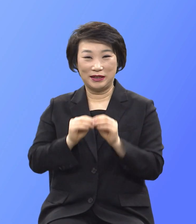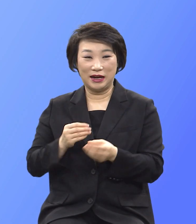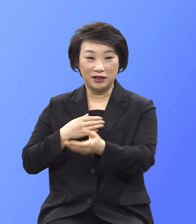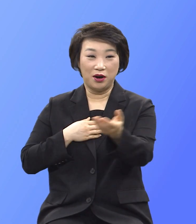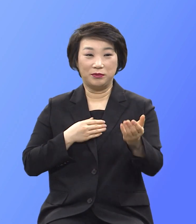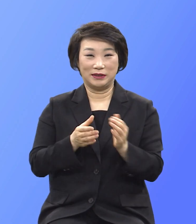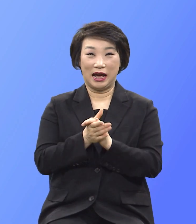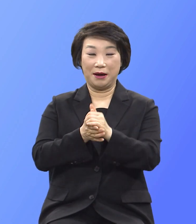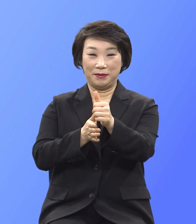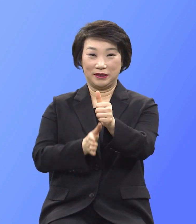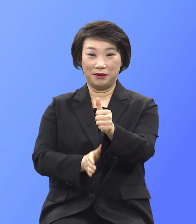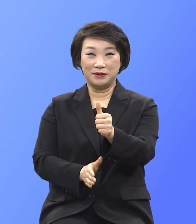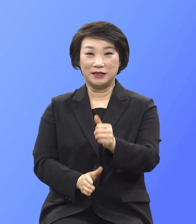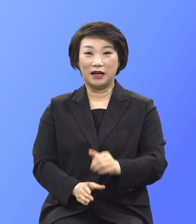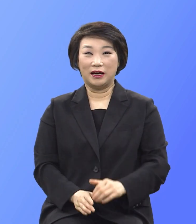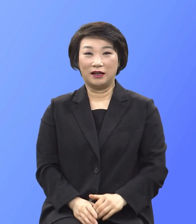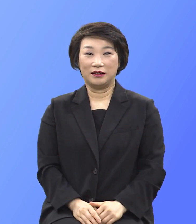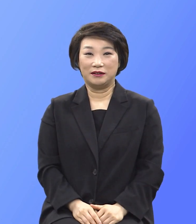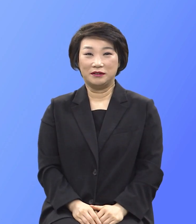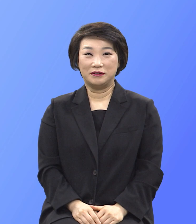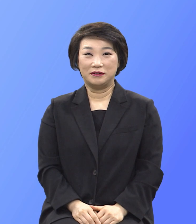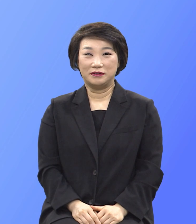동의하시면 아멘 합시다.